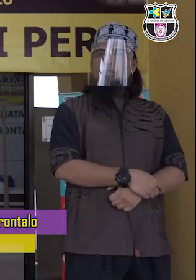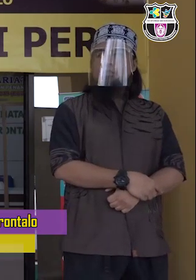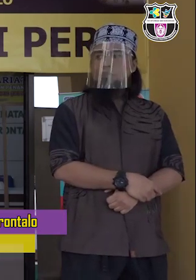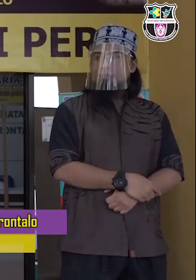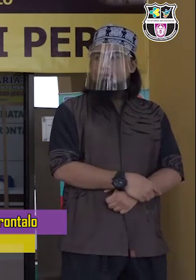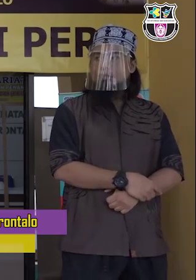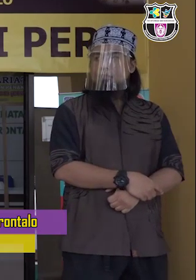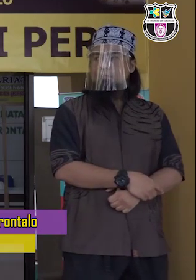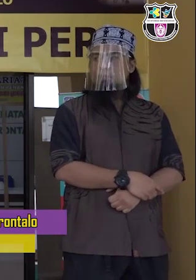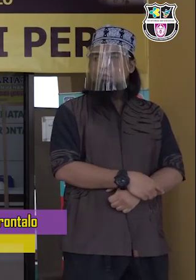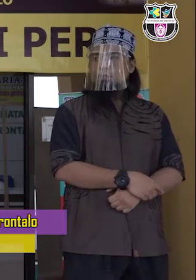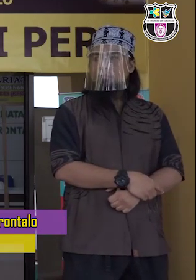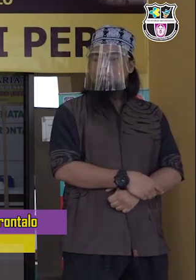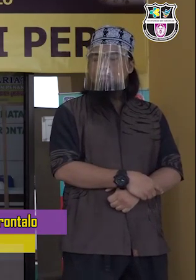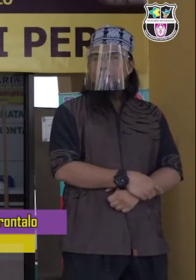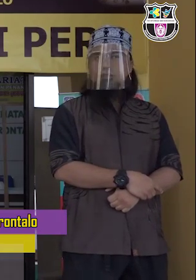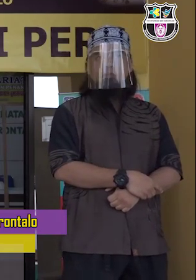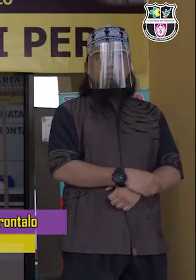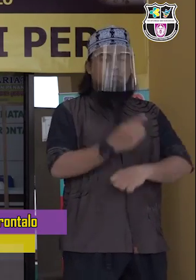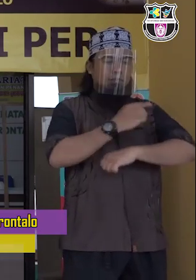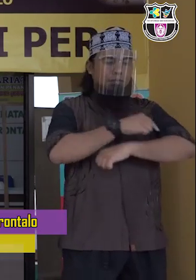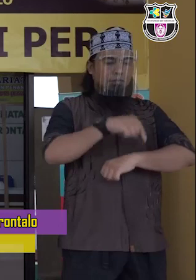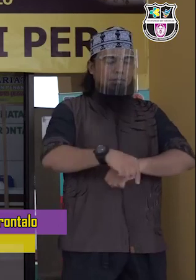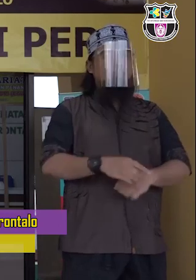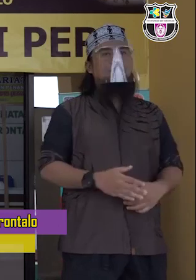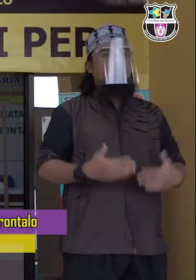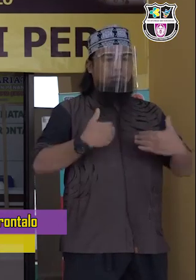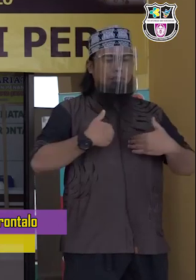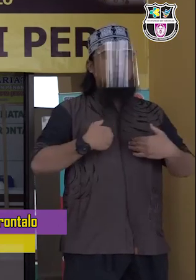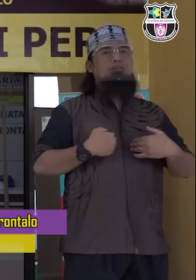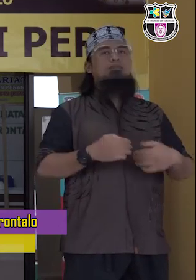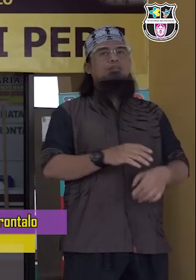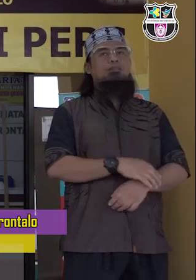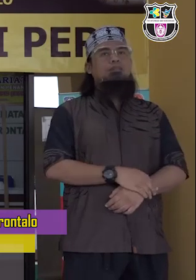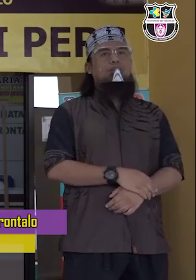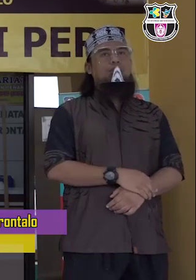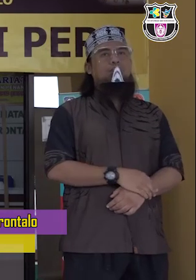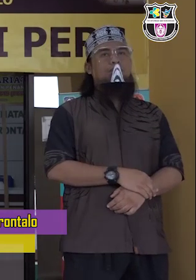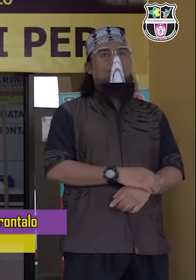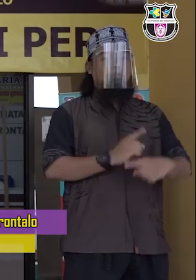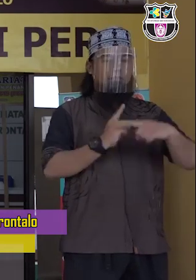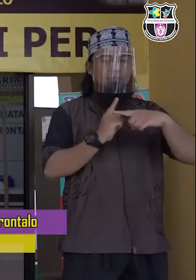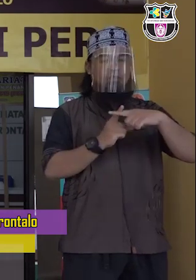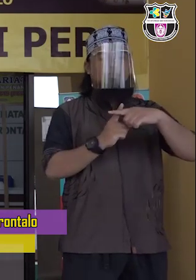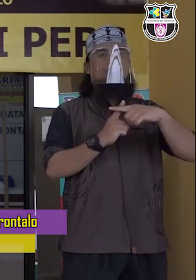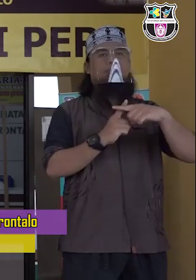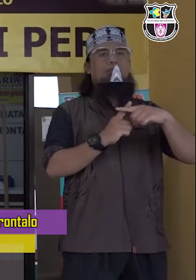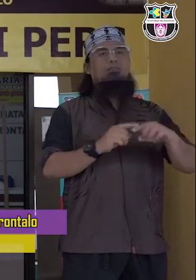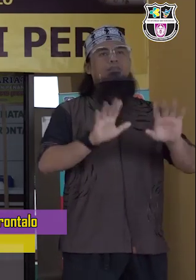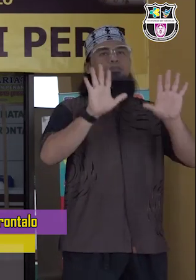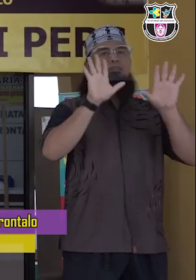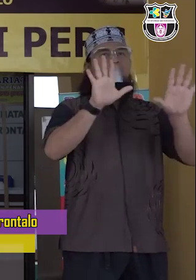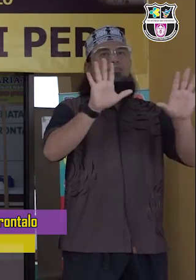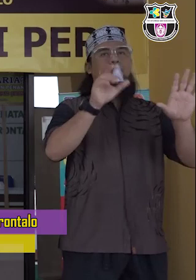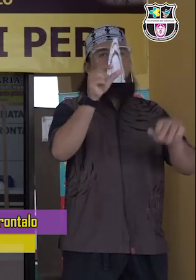pada hari ini terjadi penambahan kasus baru positif baru sejumlah 10